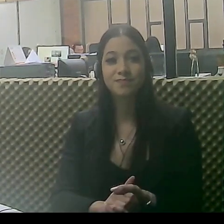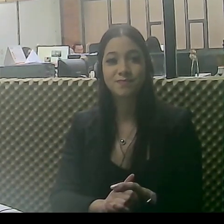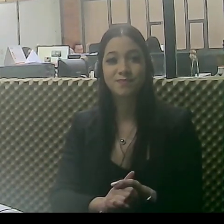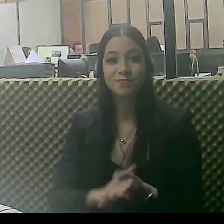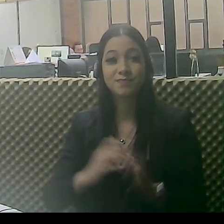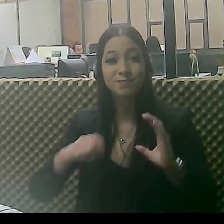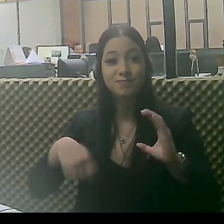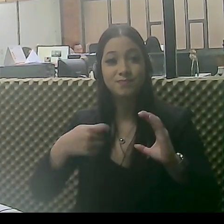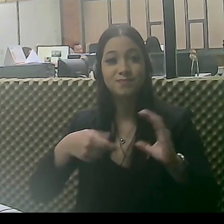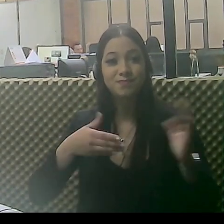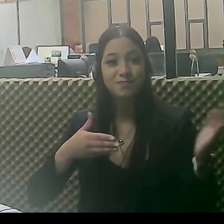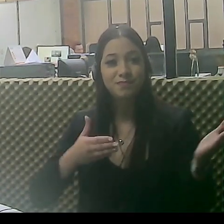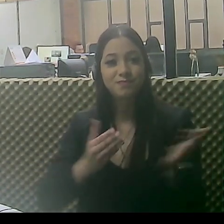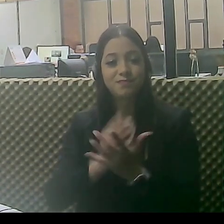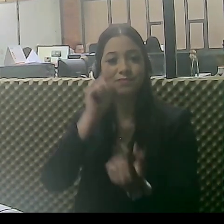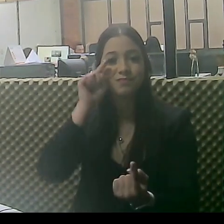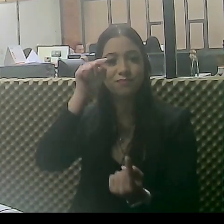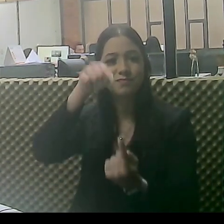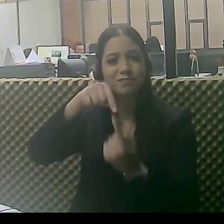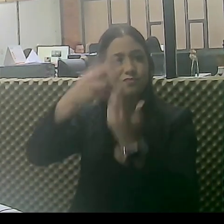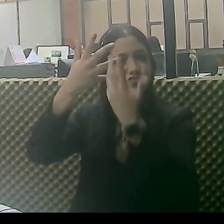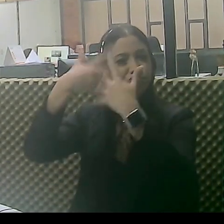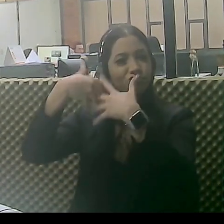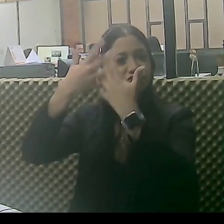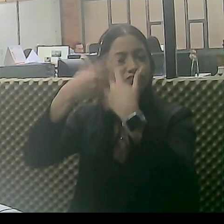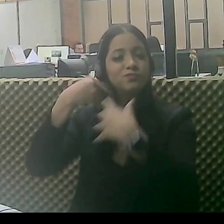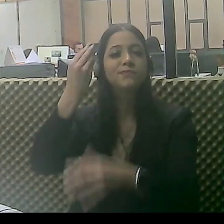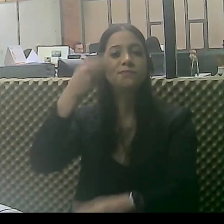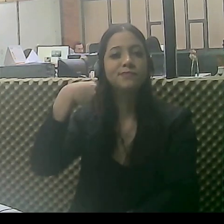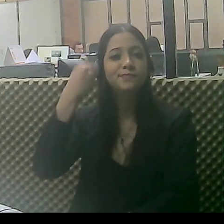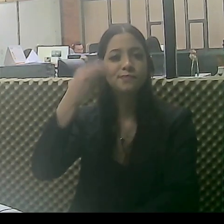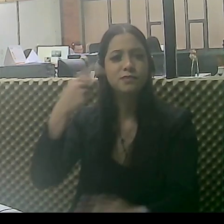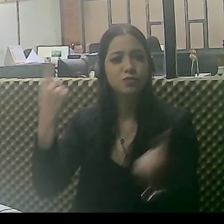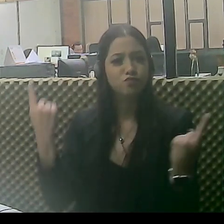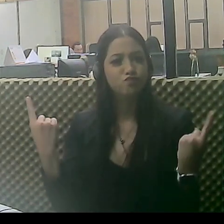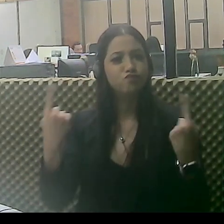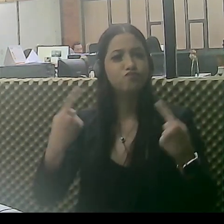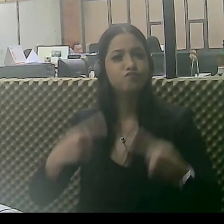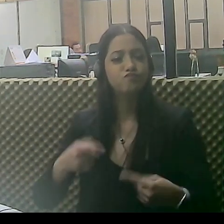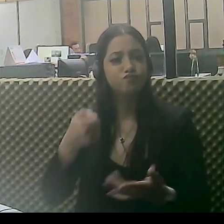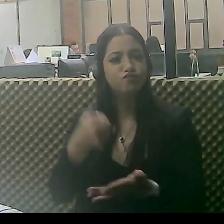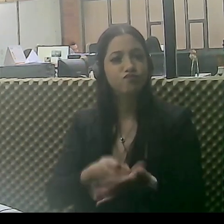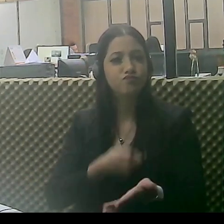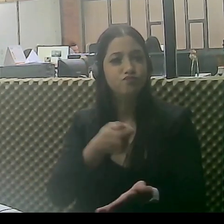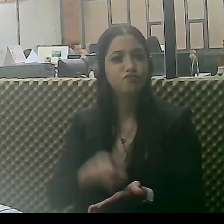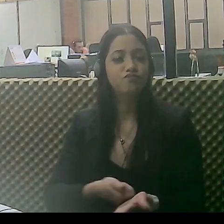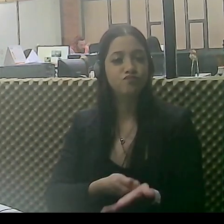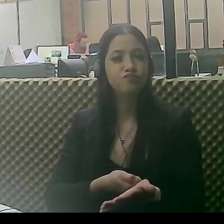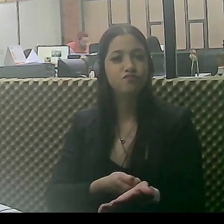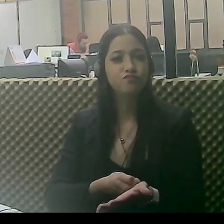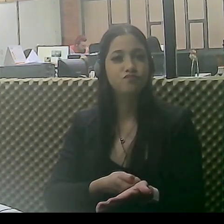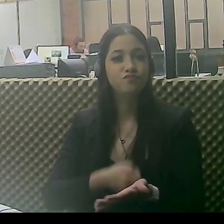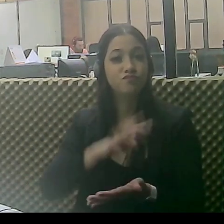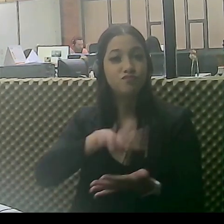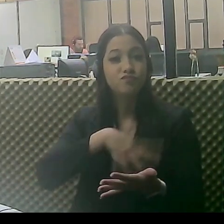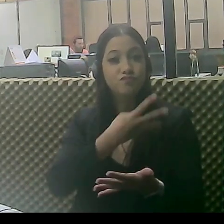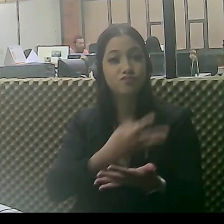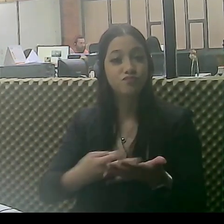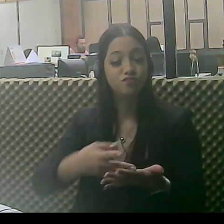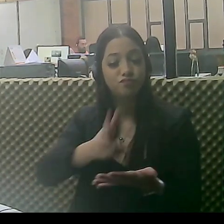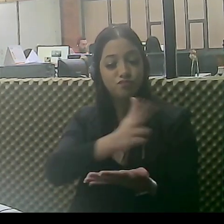documentário lança o ponto de vista reflexões, experiências e desafios enfrentados pelas